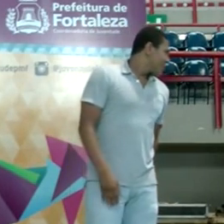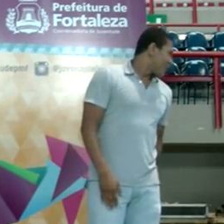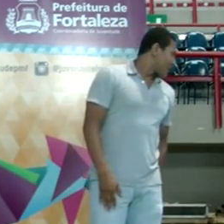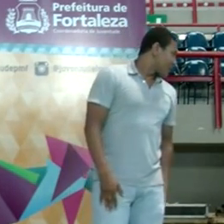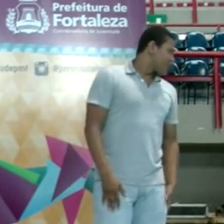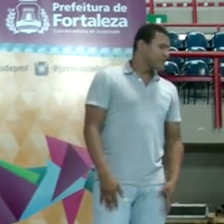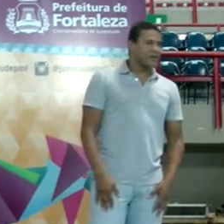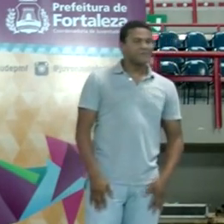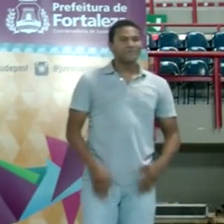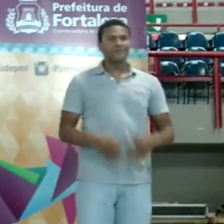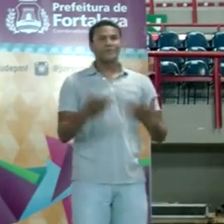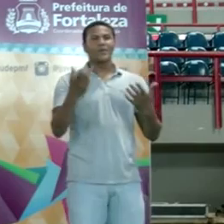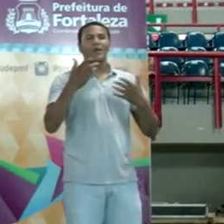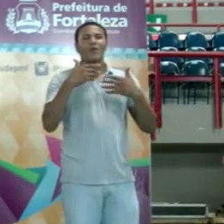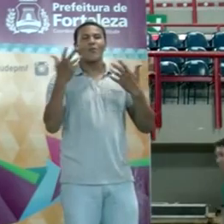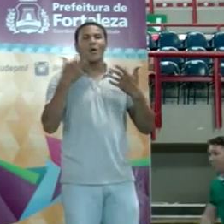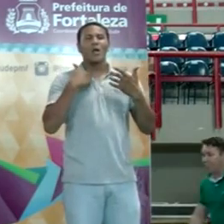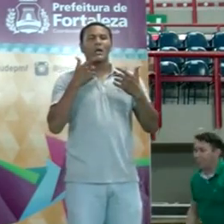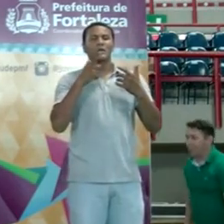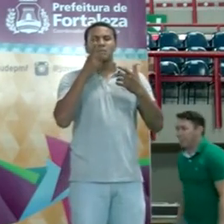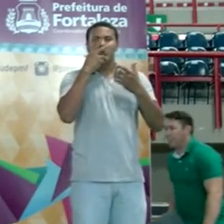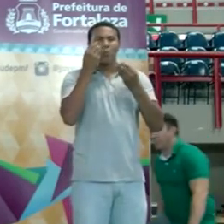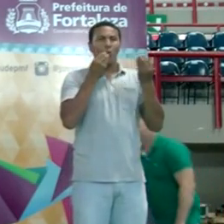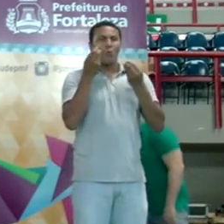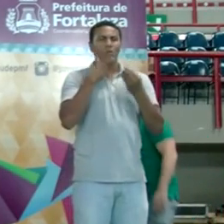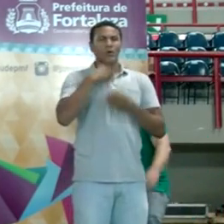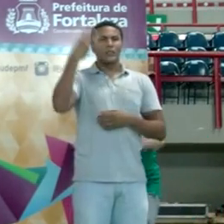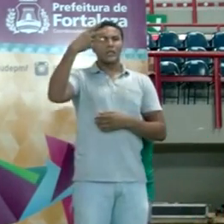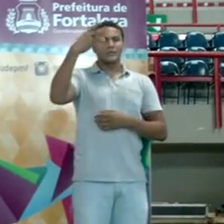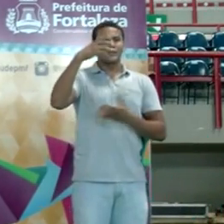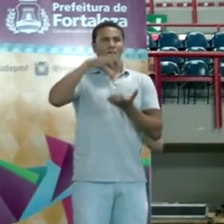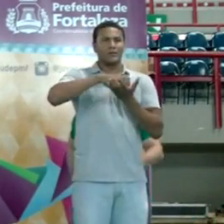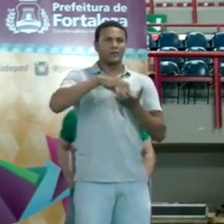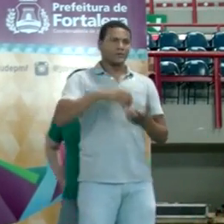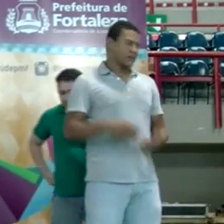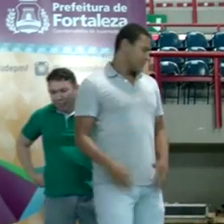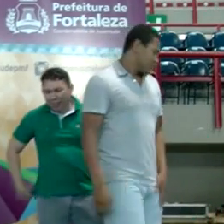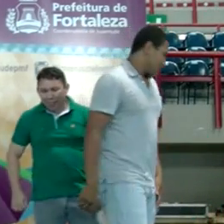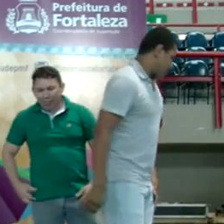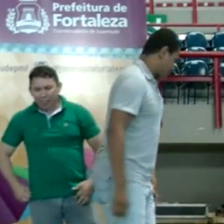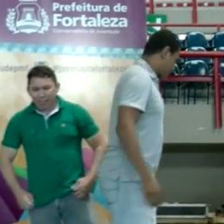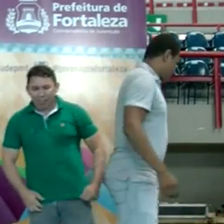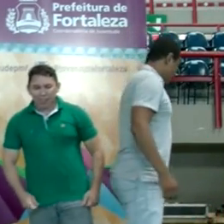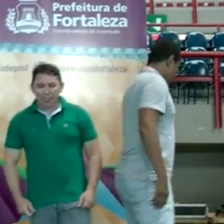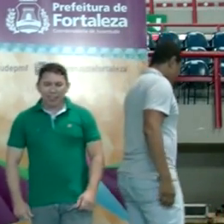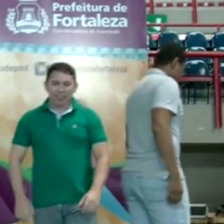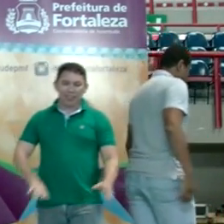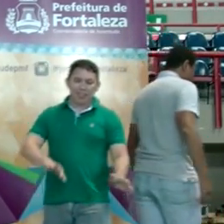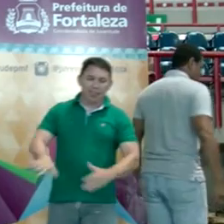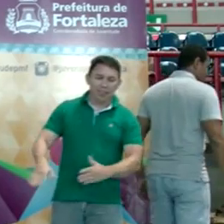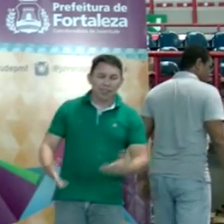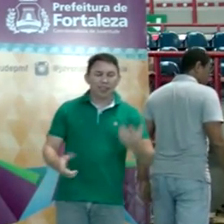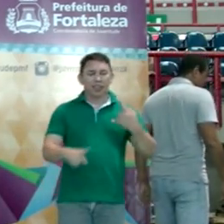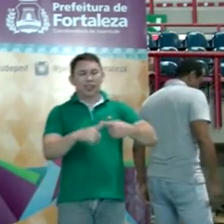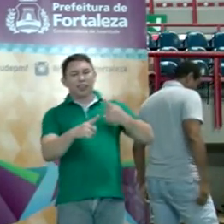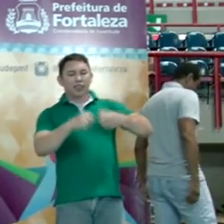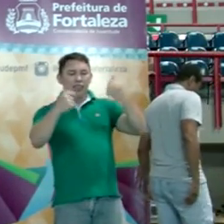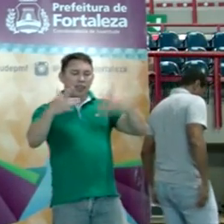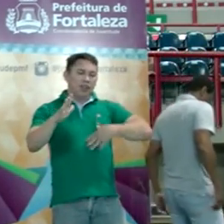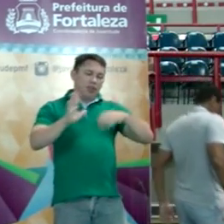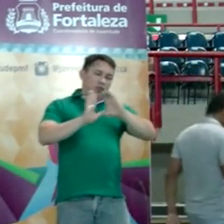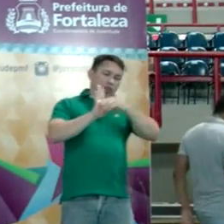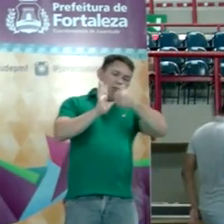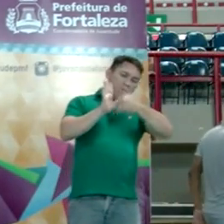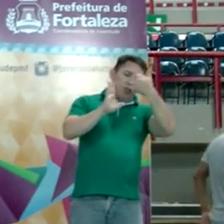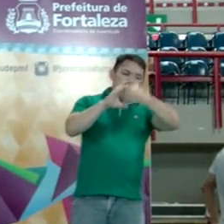É uma coisa legal, porque às vezes a gente faz essa citação e a pessoa pode não ter, né, o pleno domínio da